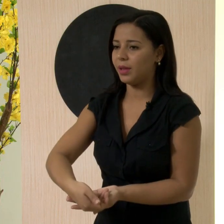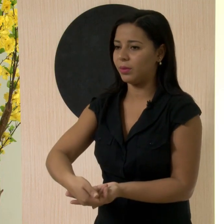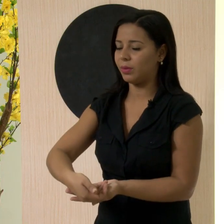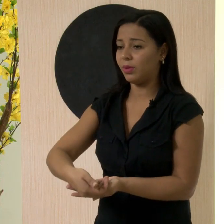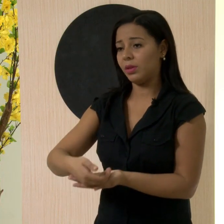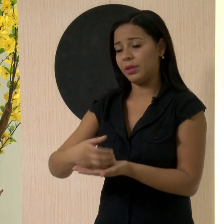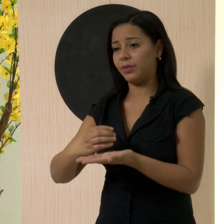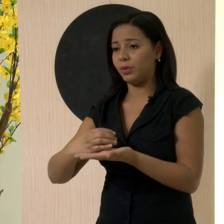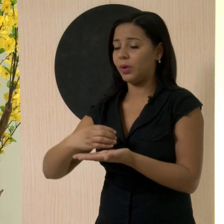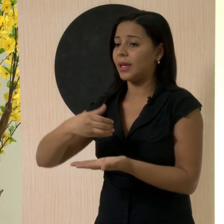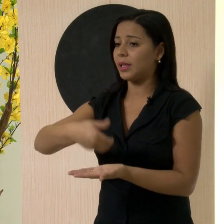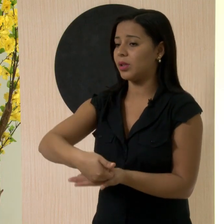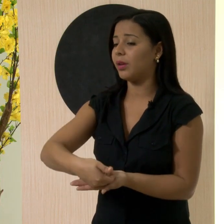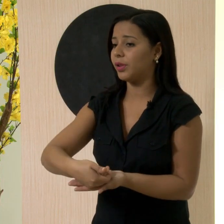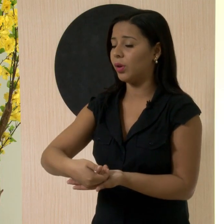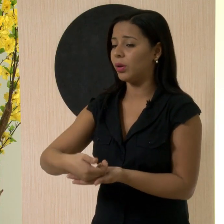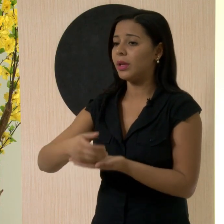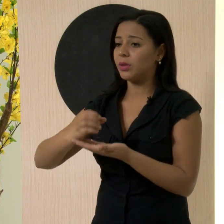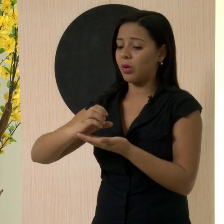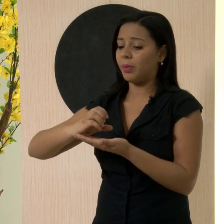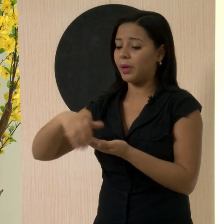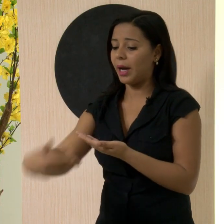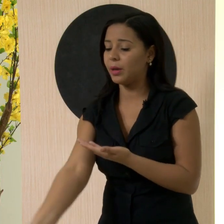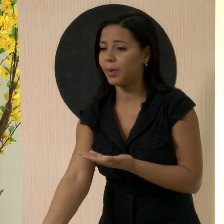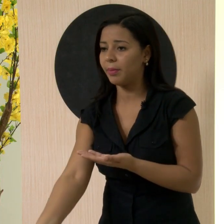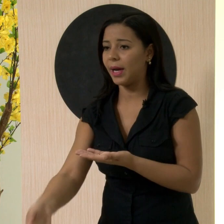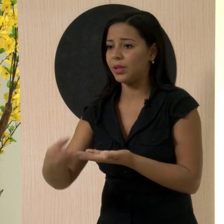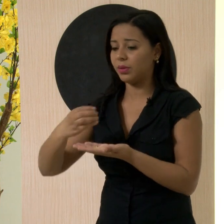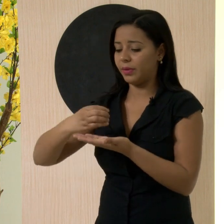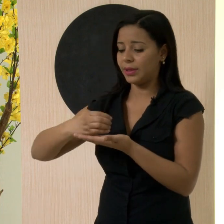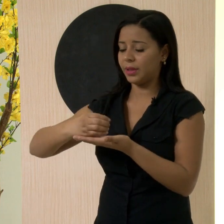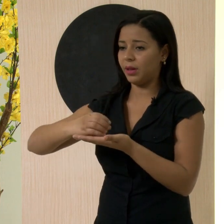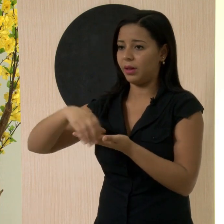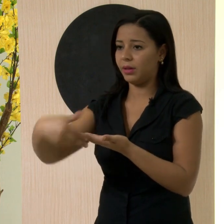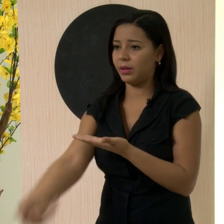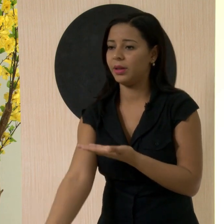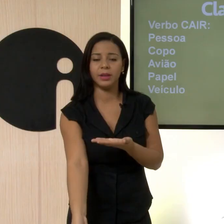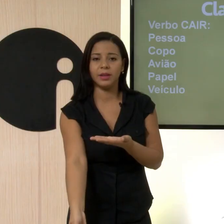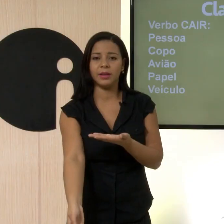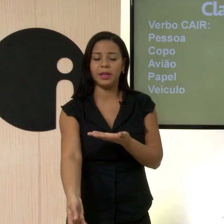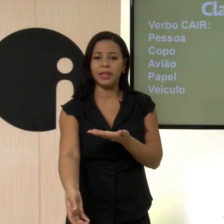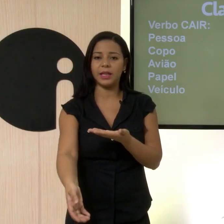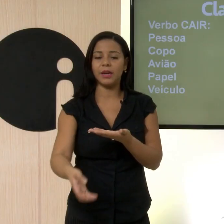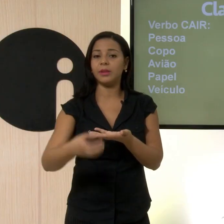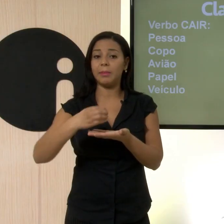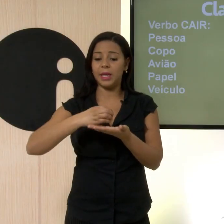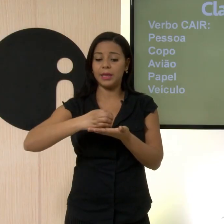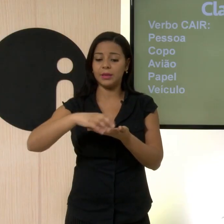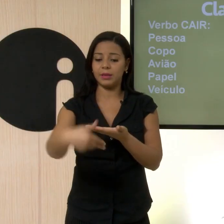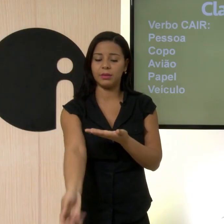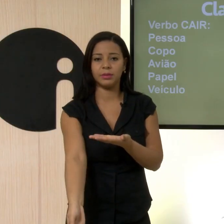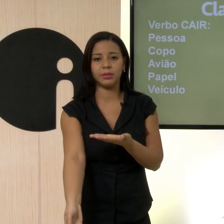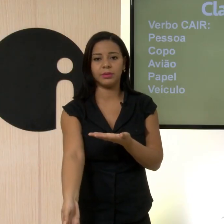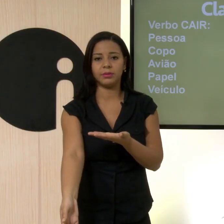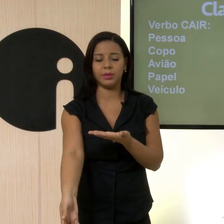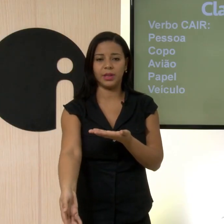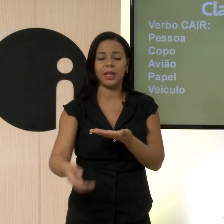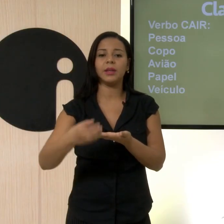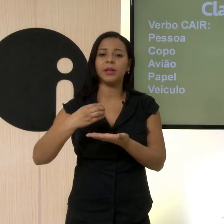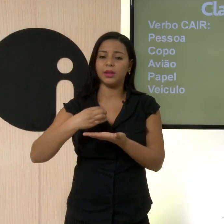caiu. Se for, no caso, ele só virou. Se o copo caiu para baixo, eu faço aqui, ó. Ele caiu da mesa, ok? Então,